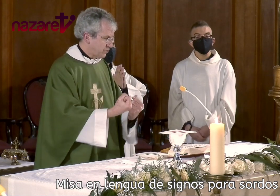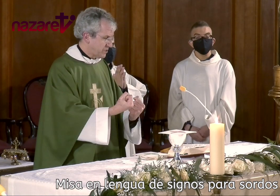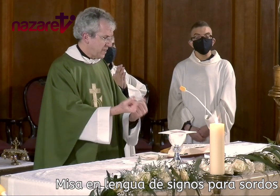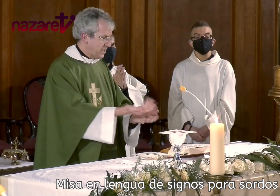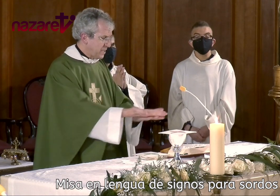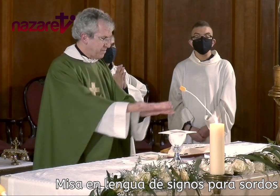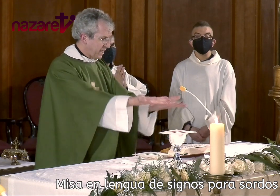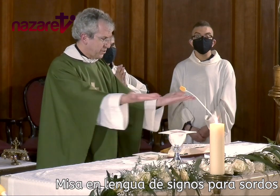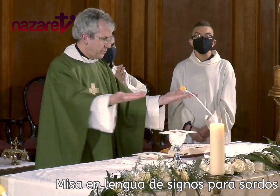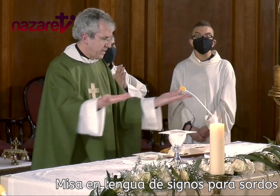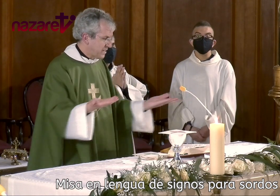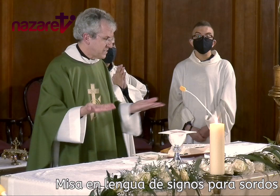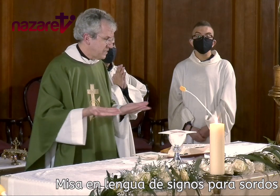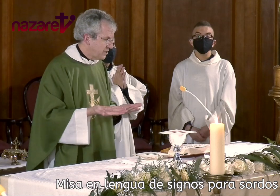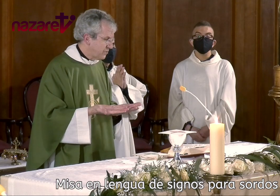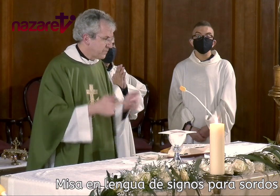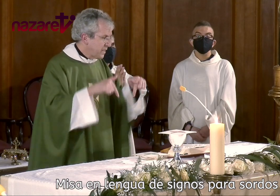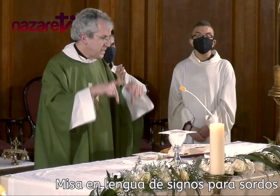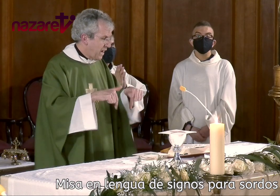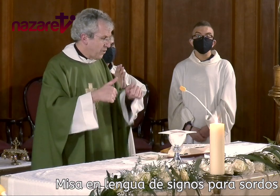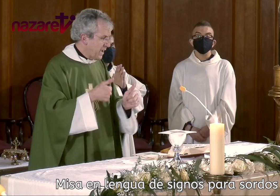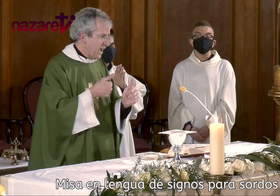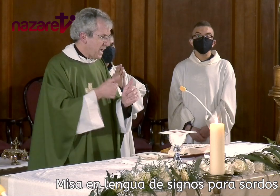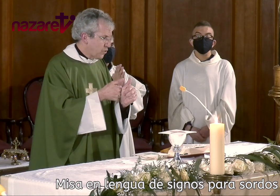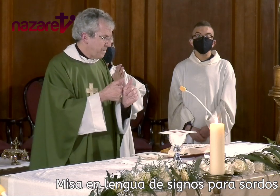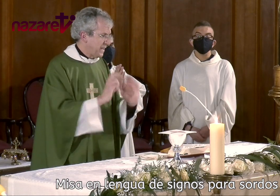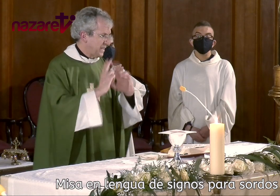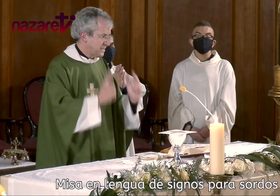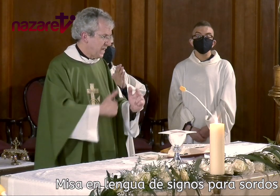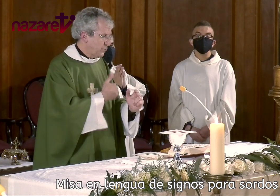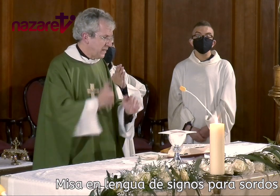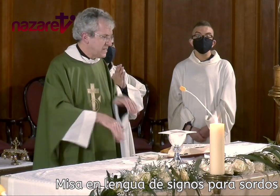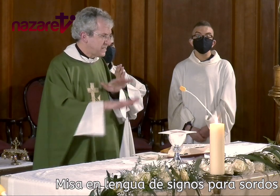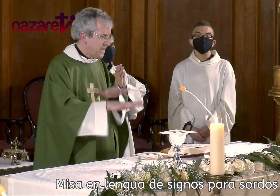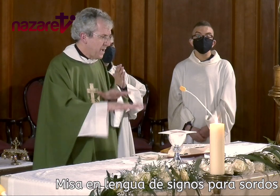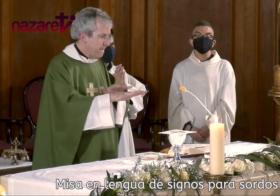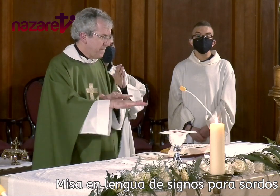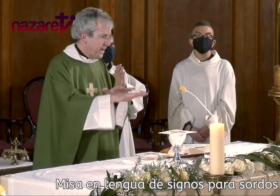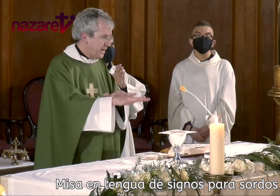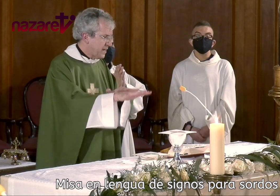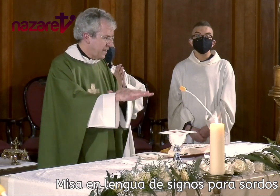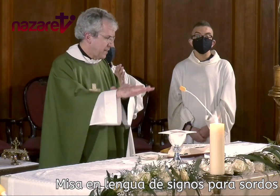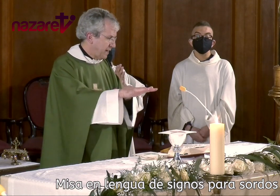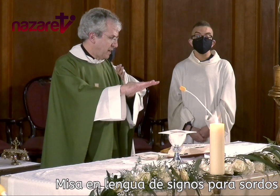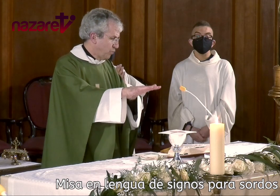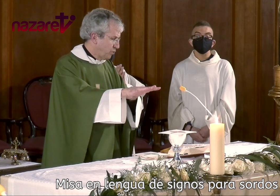y brazo extendido y ahora acompañas a tu iglesia peregrina en el mundo